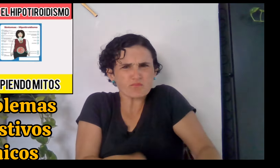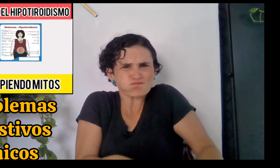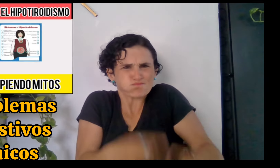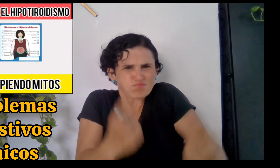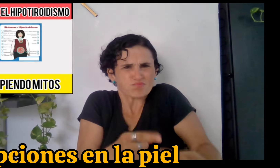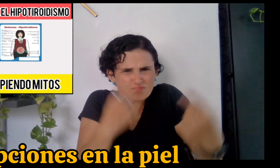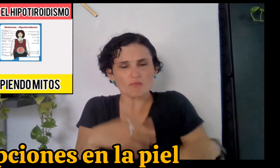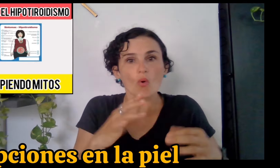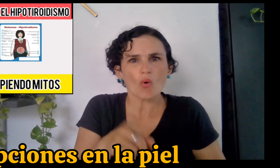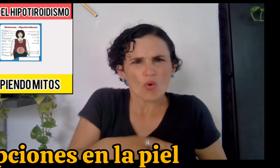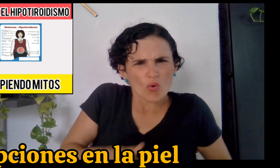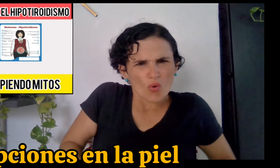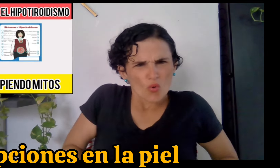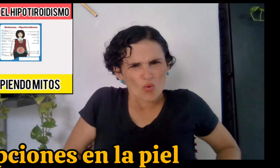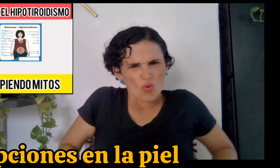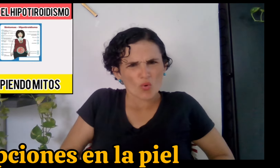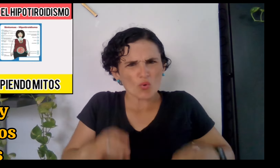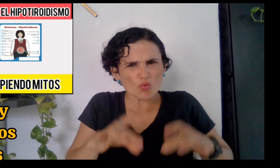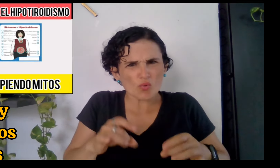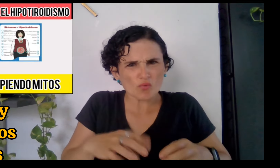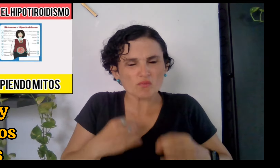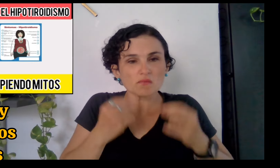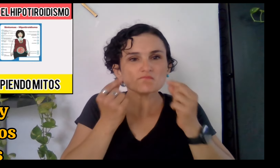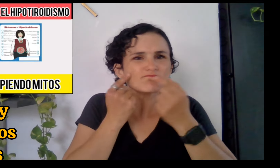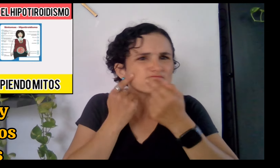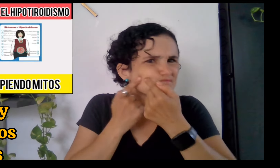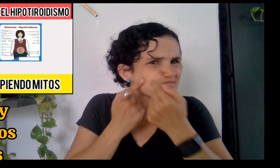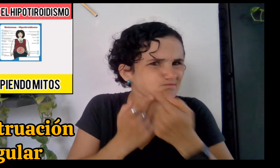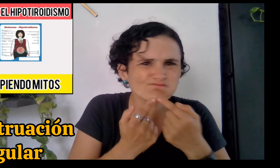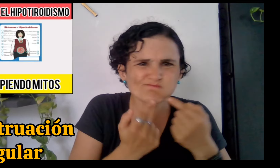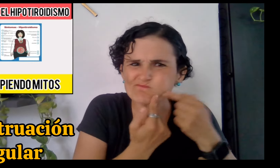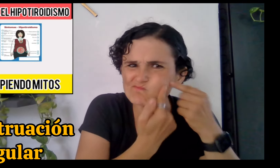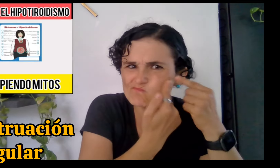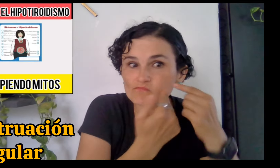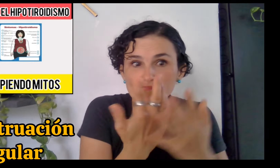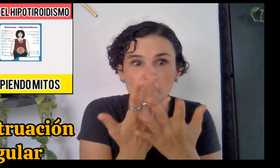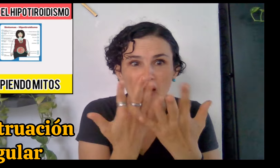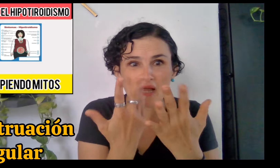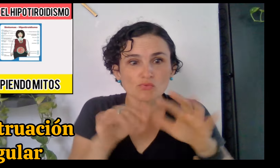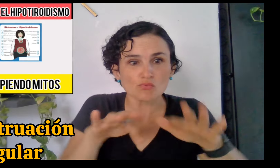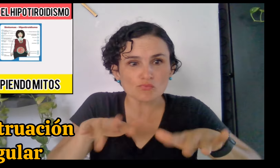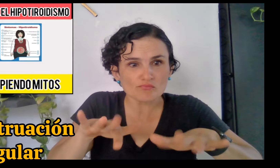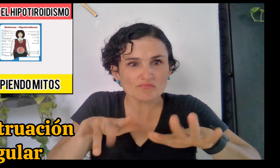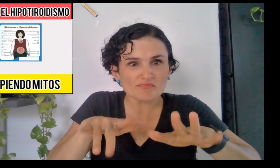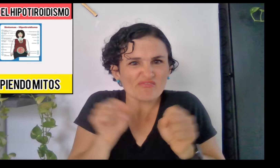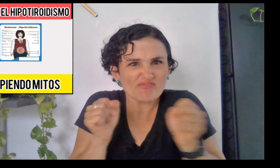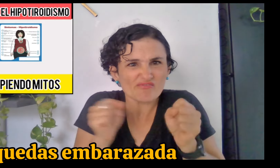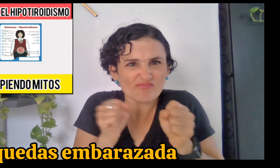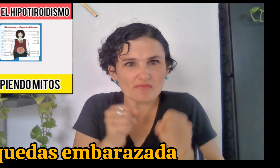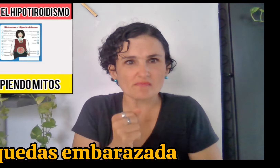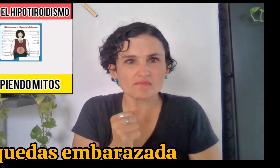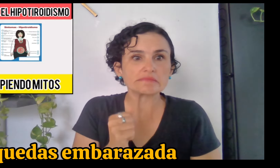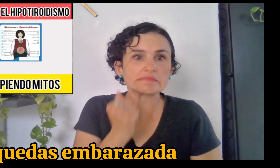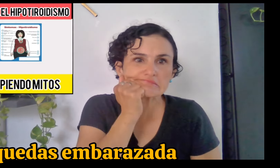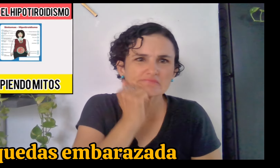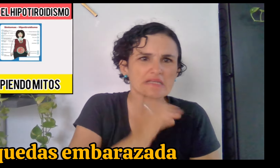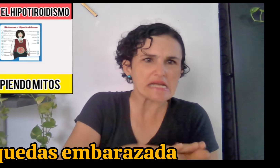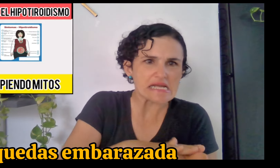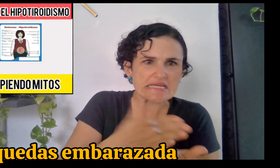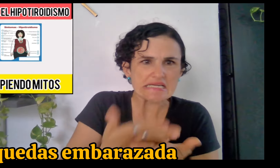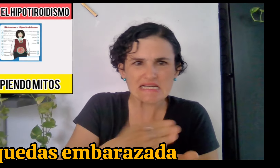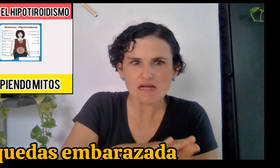de erupciones en la piel, si tienes las pies y las manos frías, si tu periodo es irregular, si no has podido quedar embarazada o